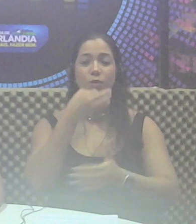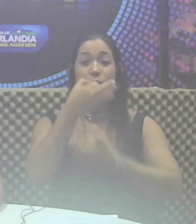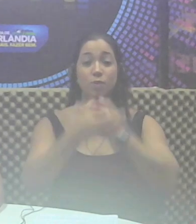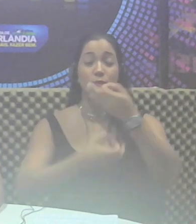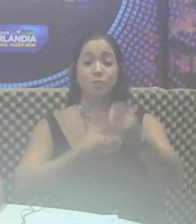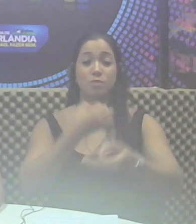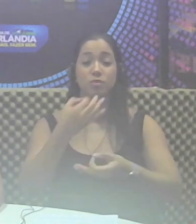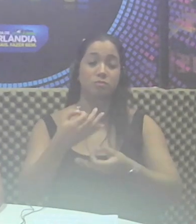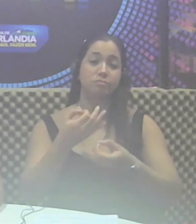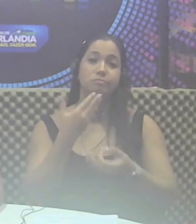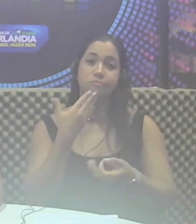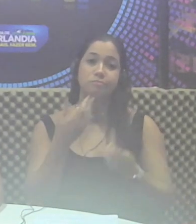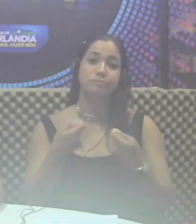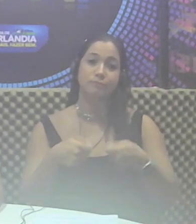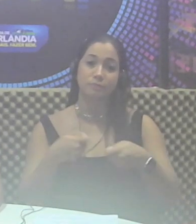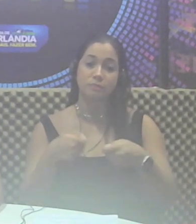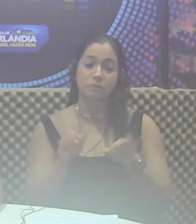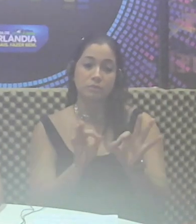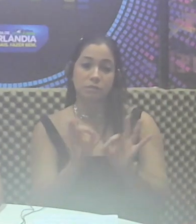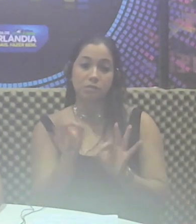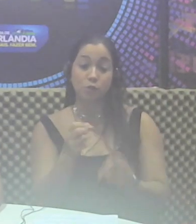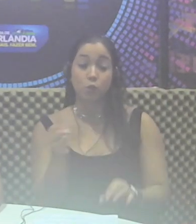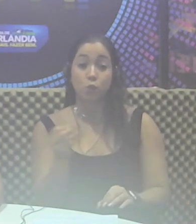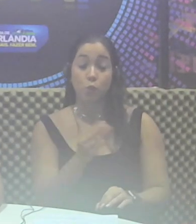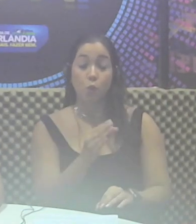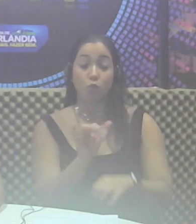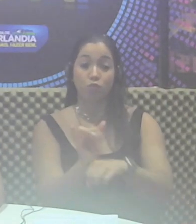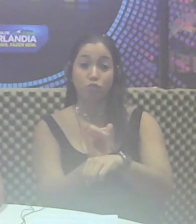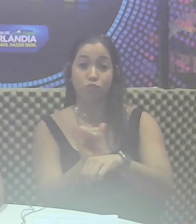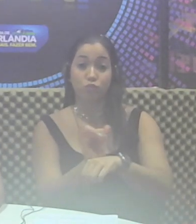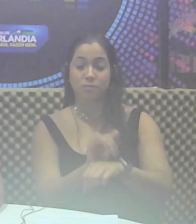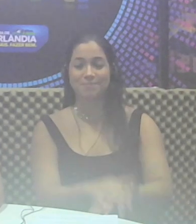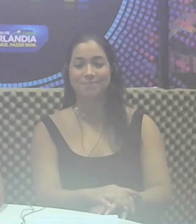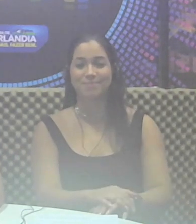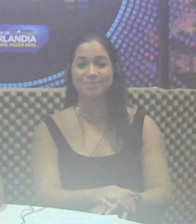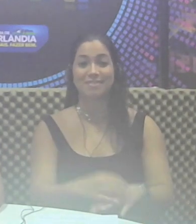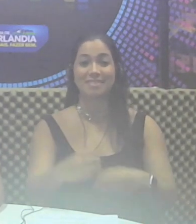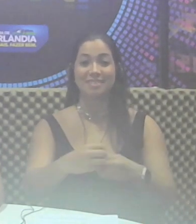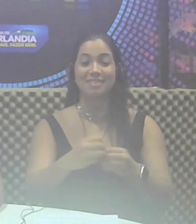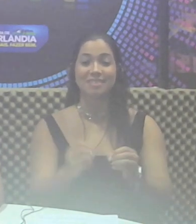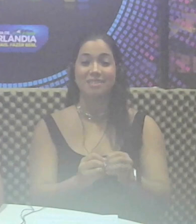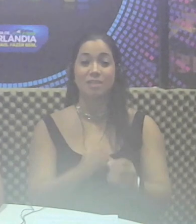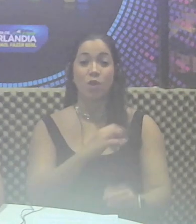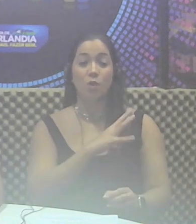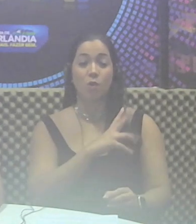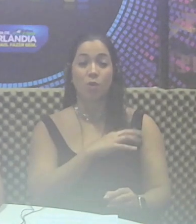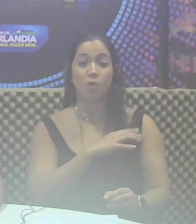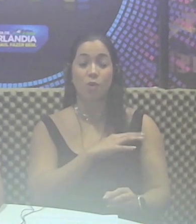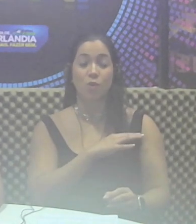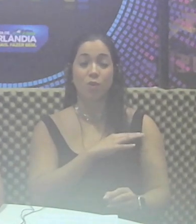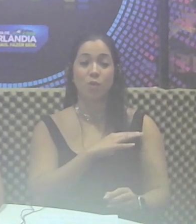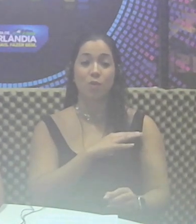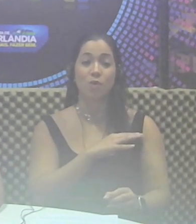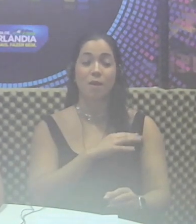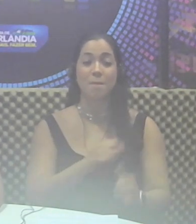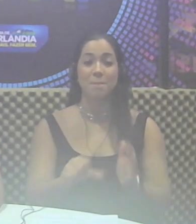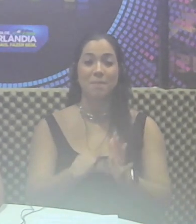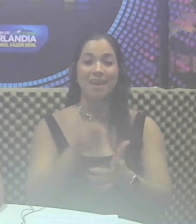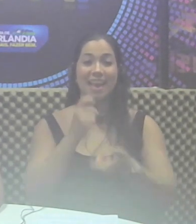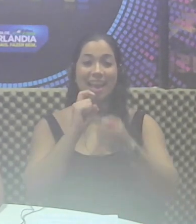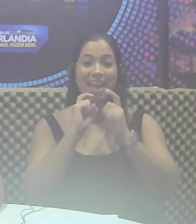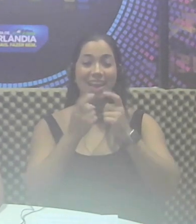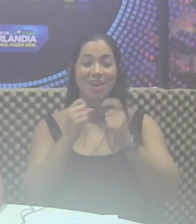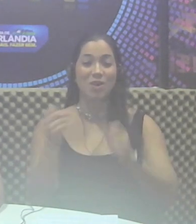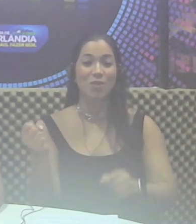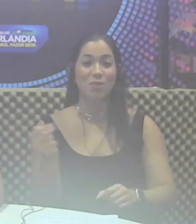sugestões e demandas para a elaboração do novo plano diretor. O distrito de Cruzeiro dos Peixotos receberá a primeira reunião